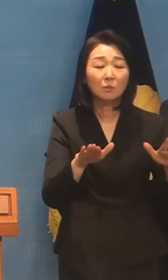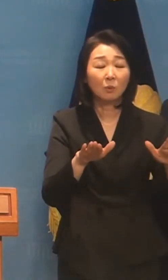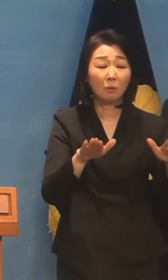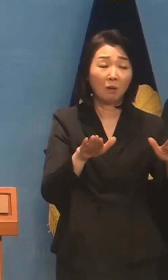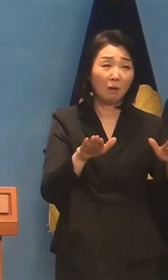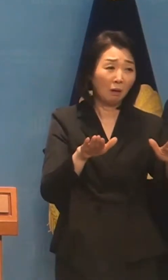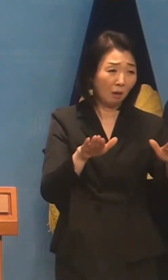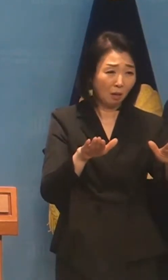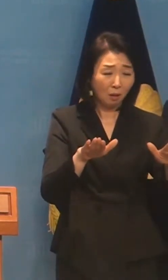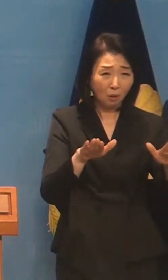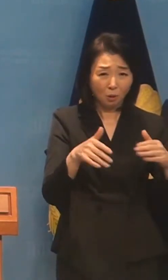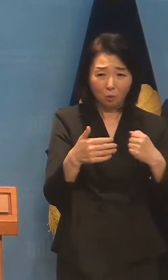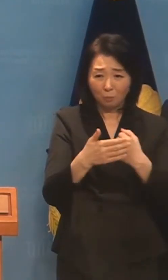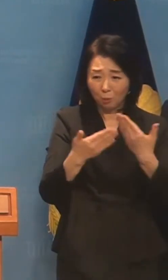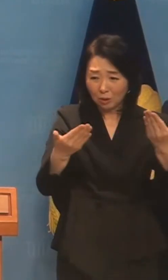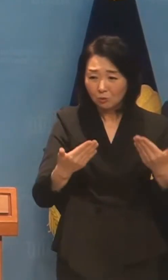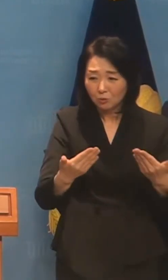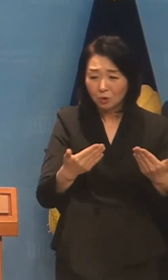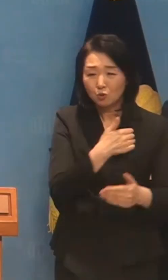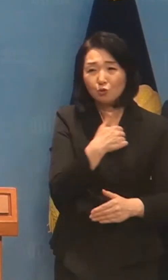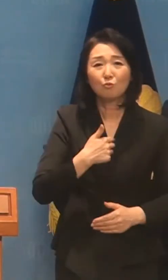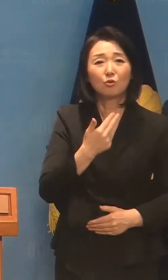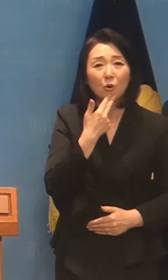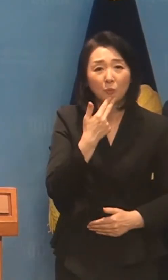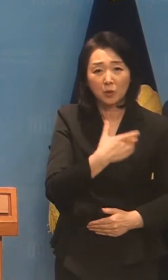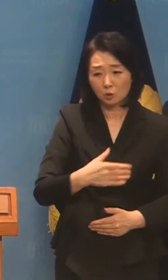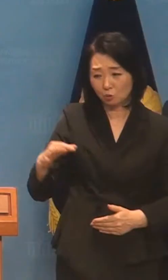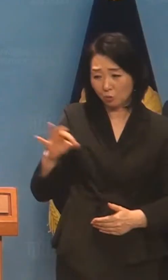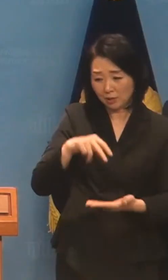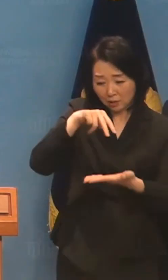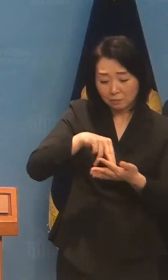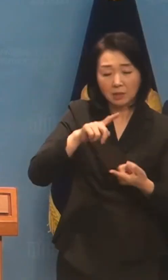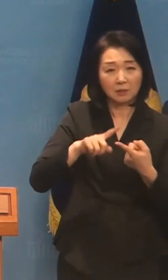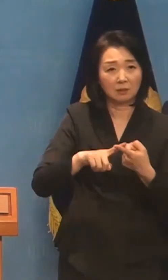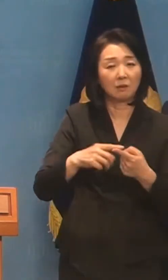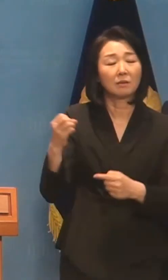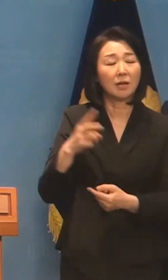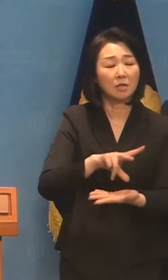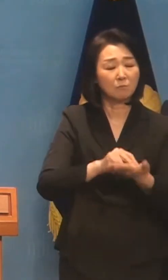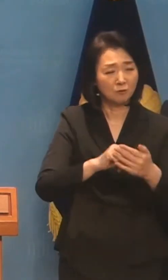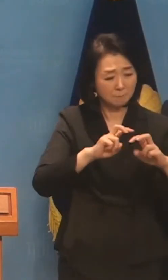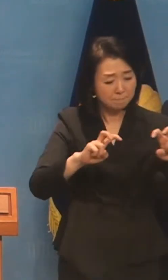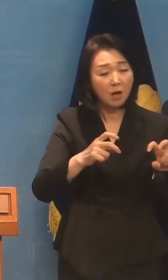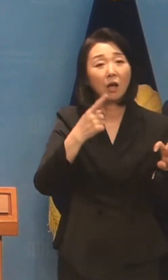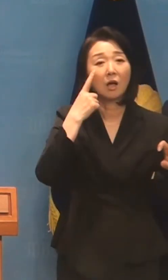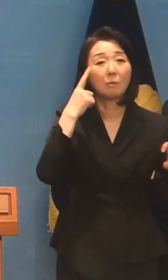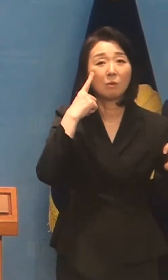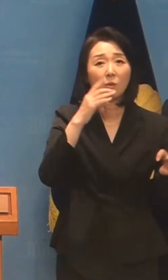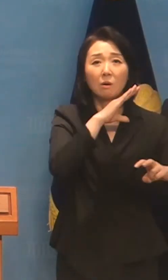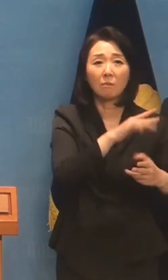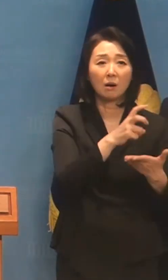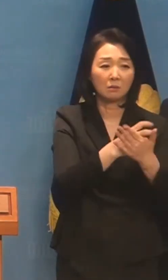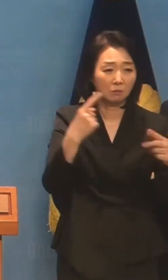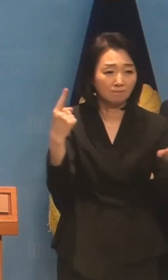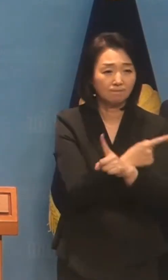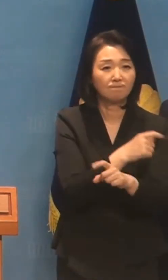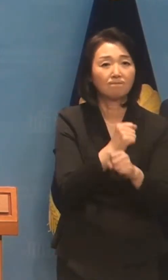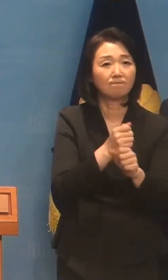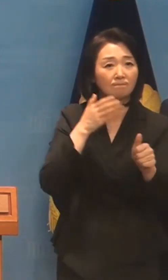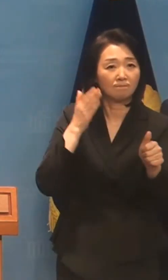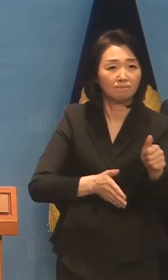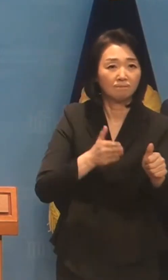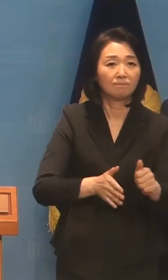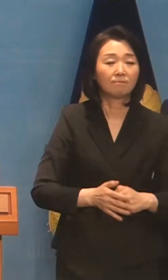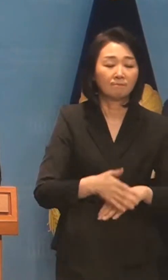불충분한 보장성으로 고통을 받고 있는 수급 당사자의 관점에서 그 입장에 서서 문제를 살펴보고 올바른 제도 대책을 마련할 것을